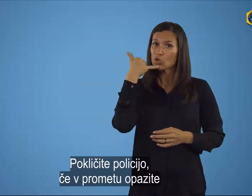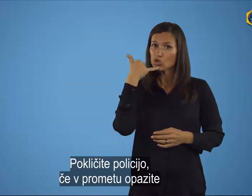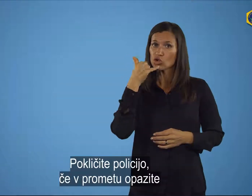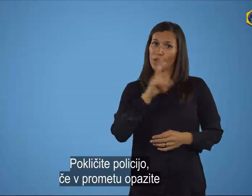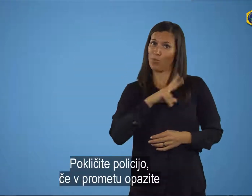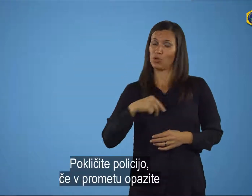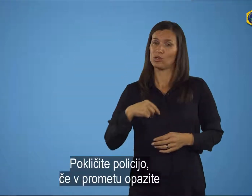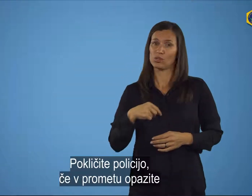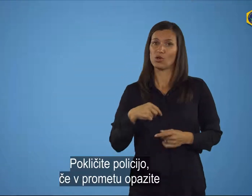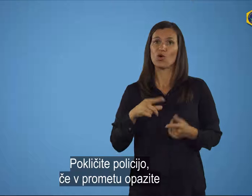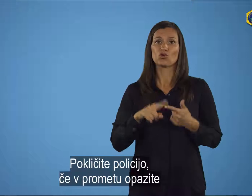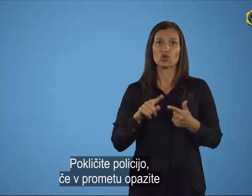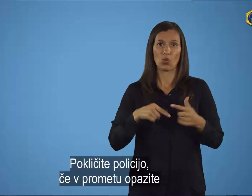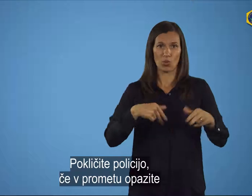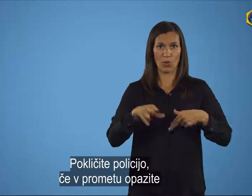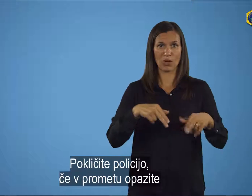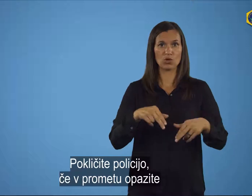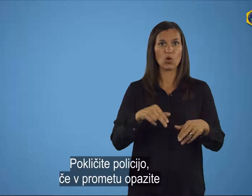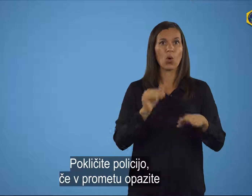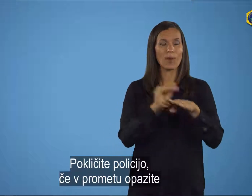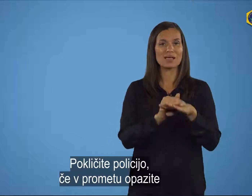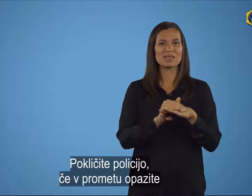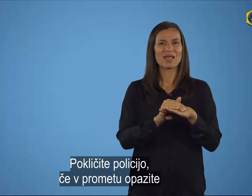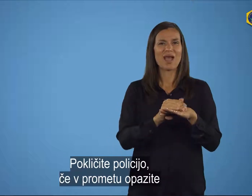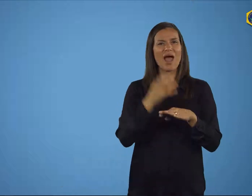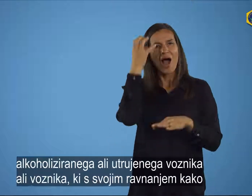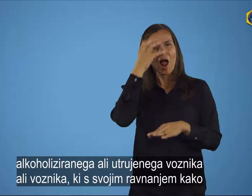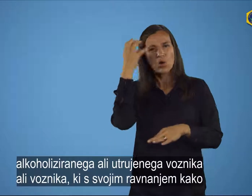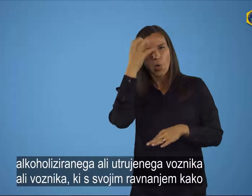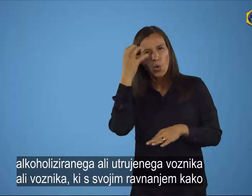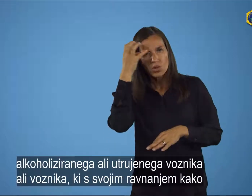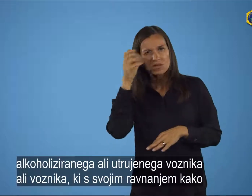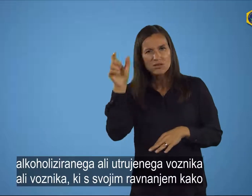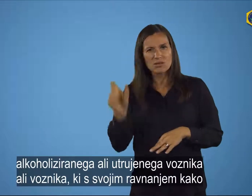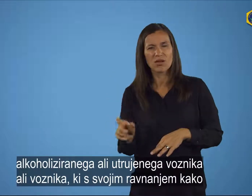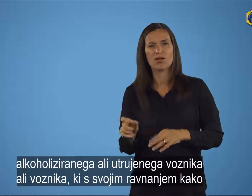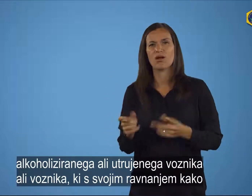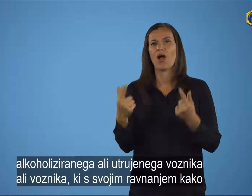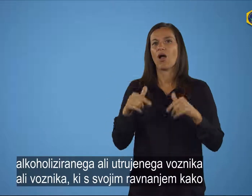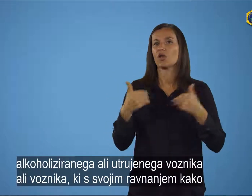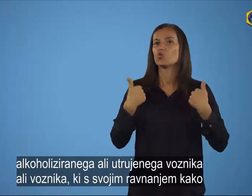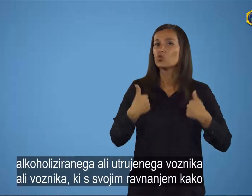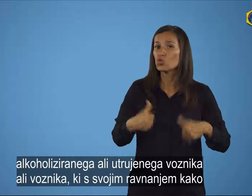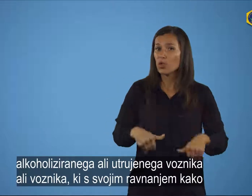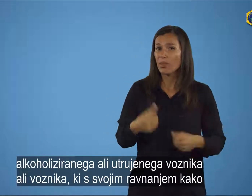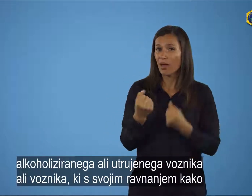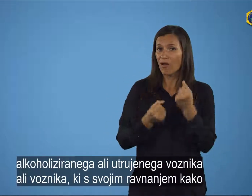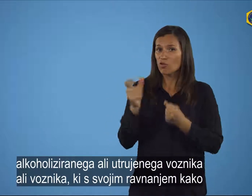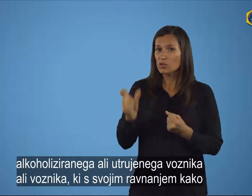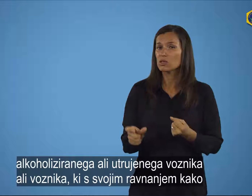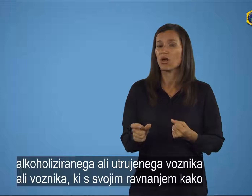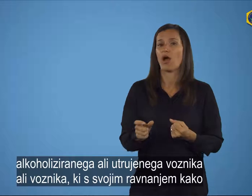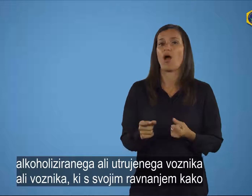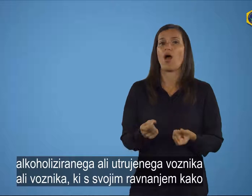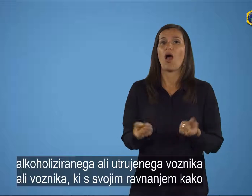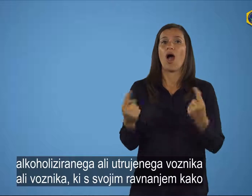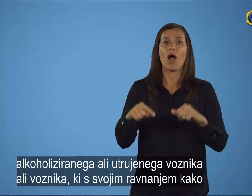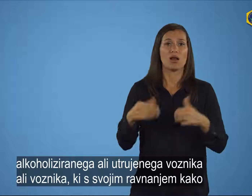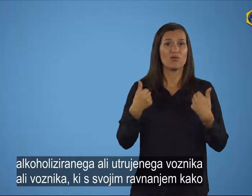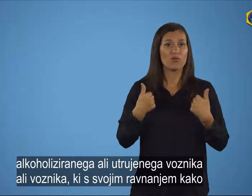Pokličite policijo, če v prometu opazite alkoholiziranega ali utrujenega voznika ali voznika, ki s svojim ravnanjem